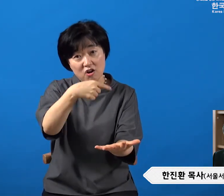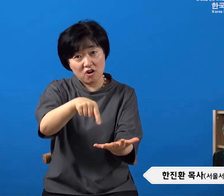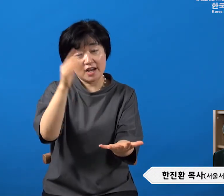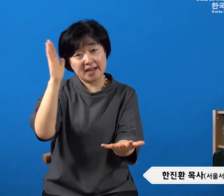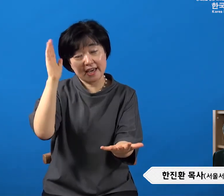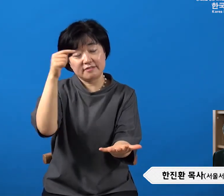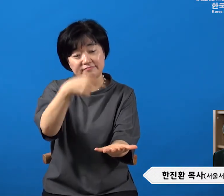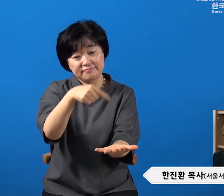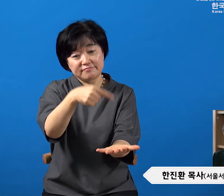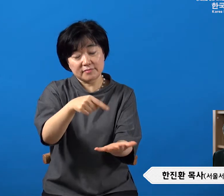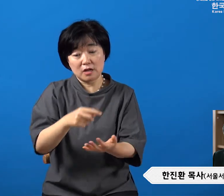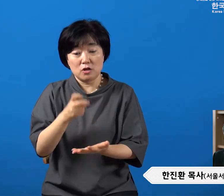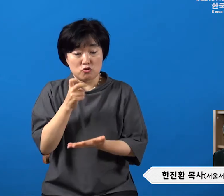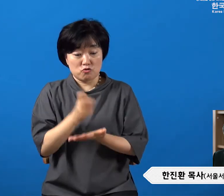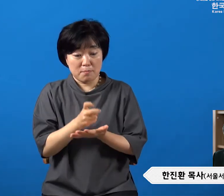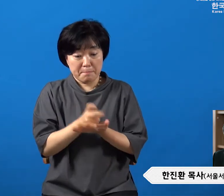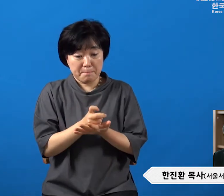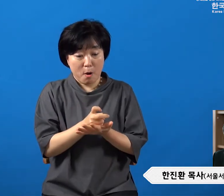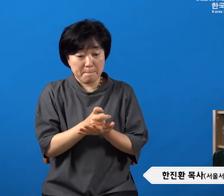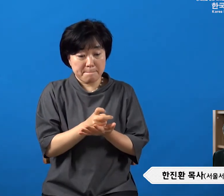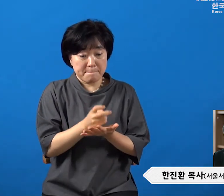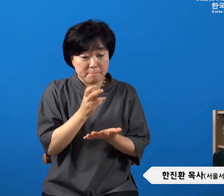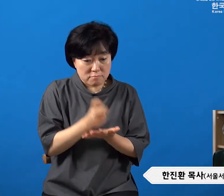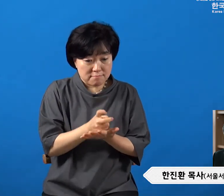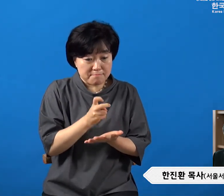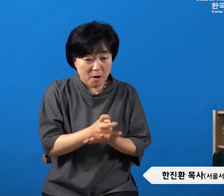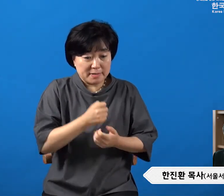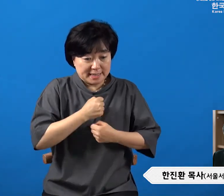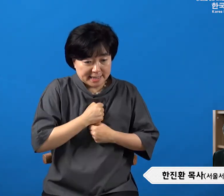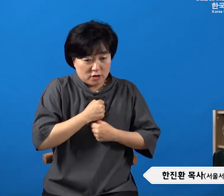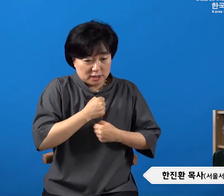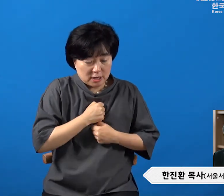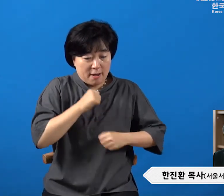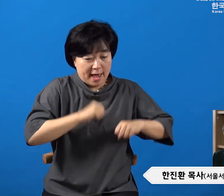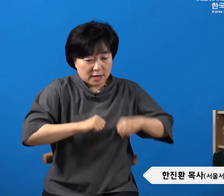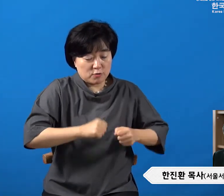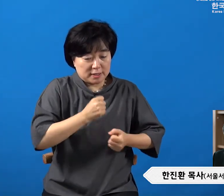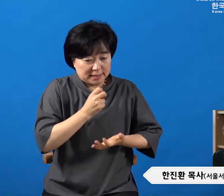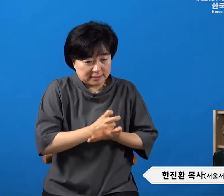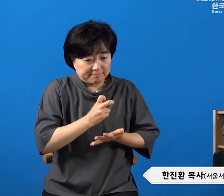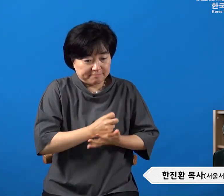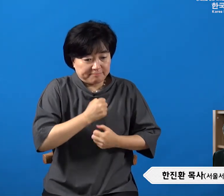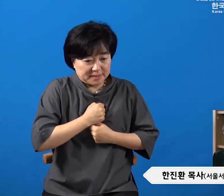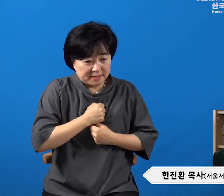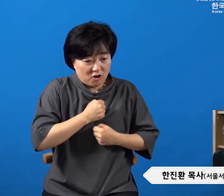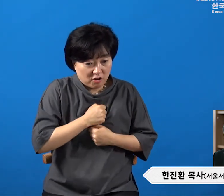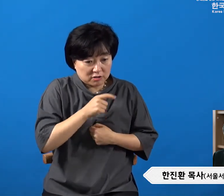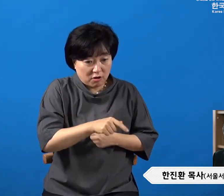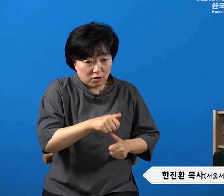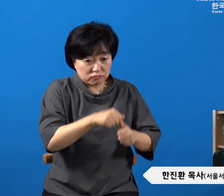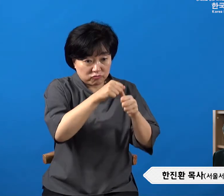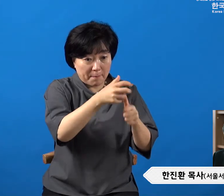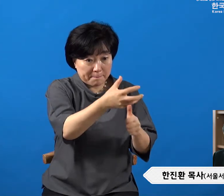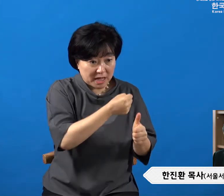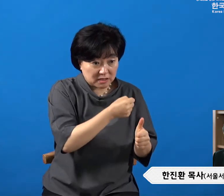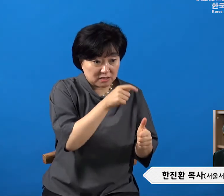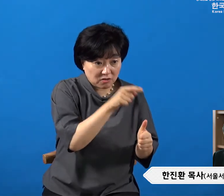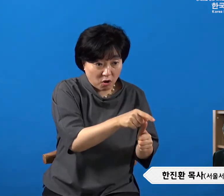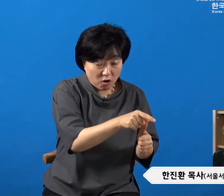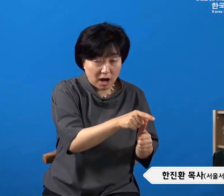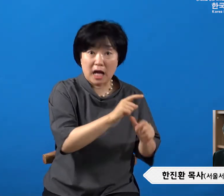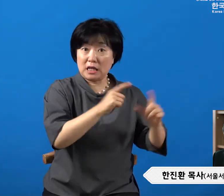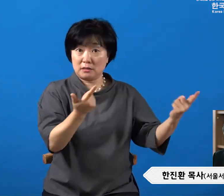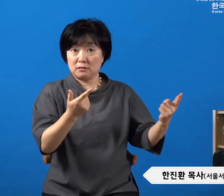율법을 통해서 구원받는 것은 아니라는 것을 계속 강조를 하니까 아마 여러분 중에는 그러면 율법은 더